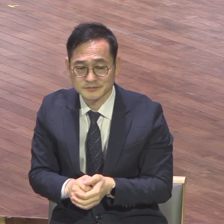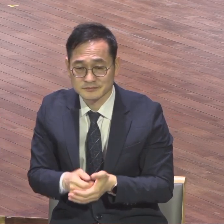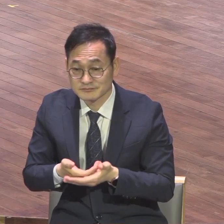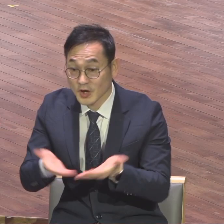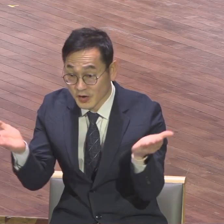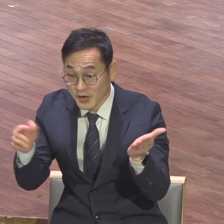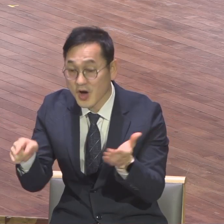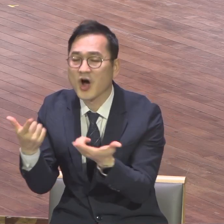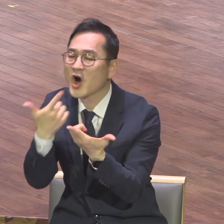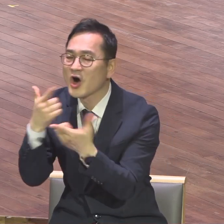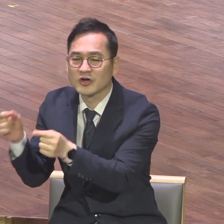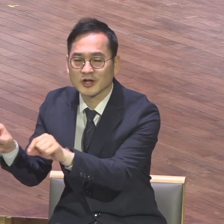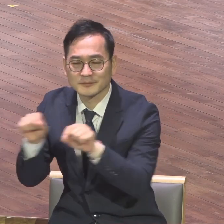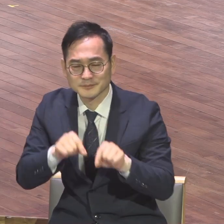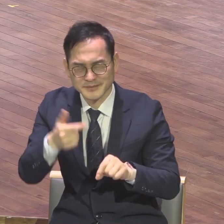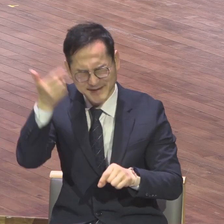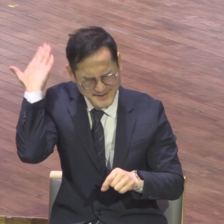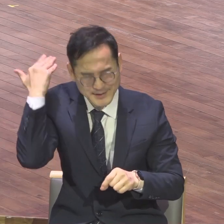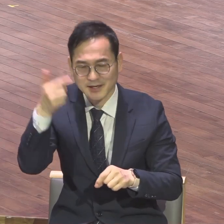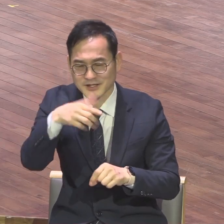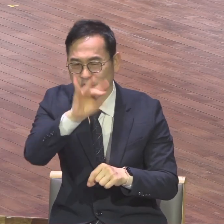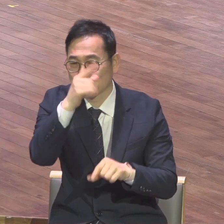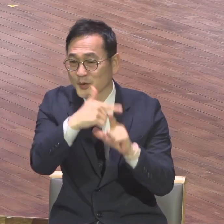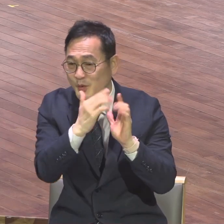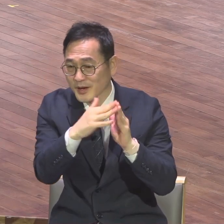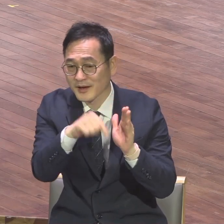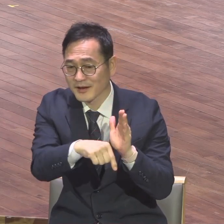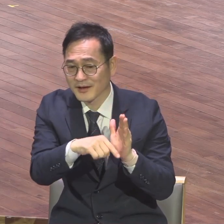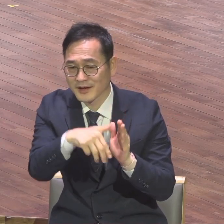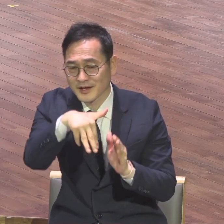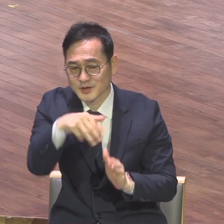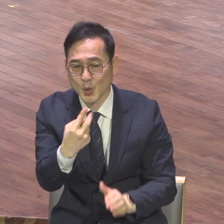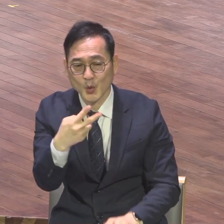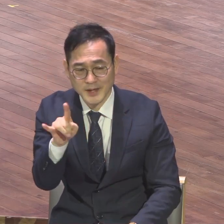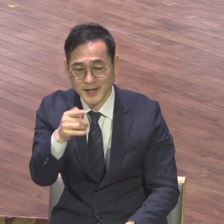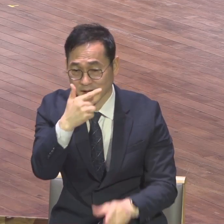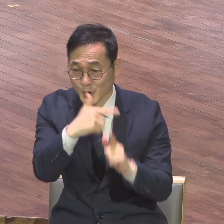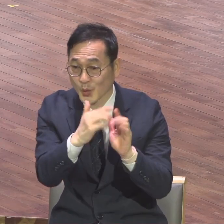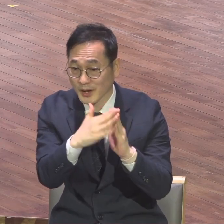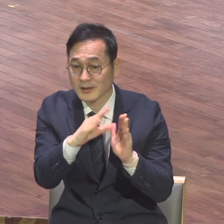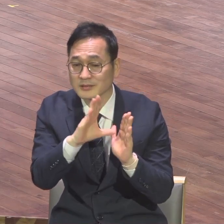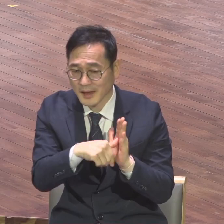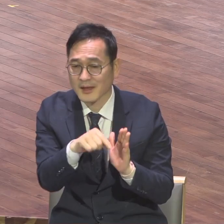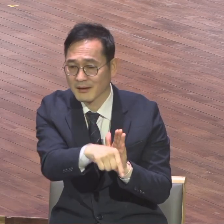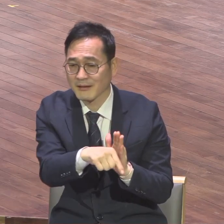그랬습니다. 자, 이 말씀 속에 성찬이 주는 영적 의미가 다 들어있어요.